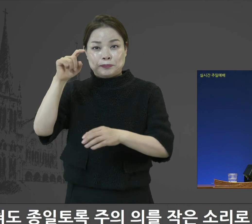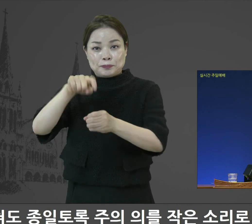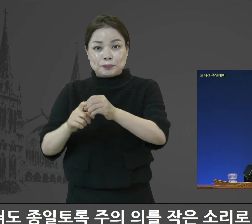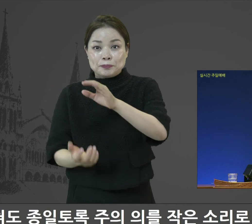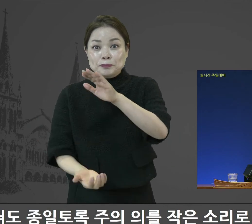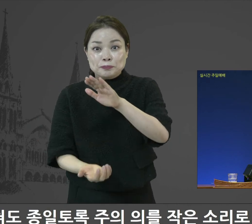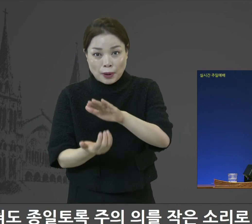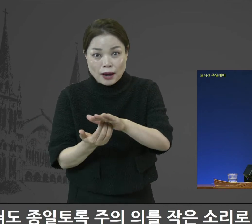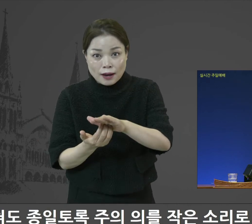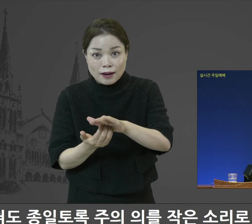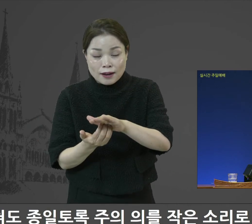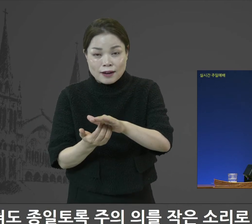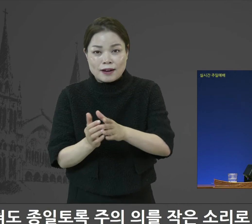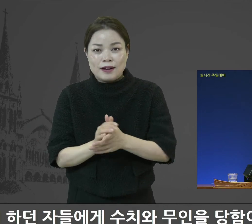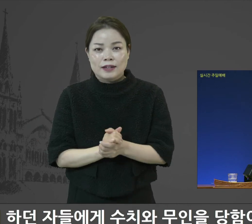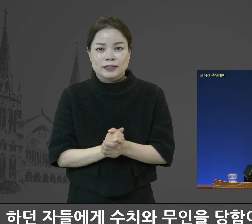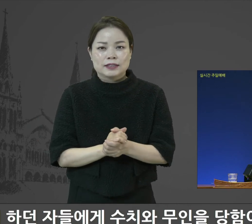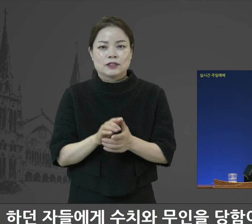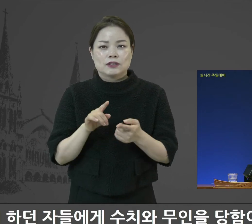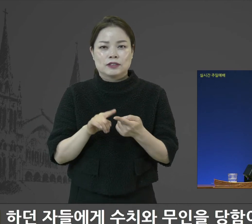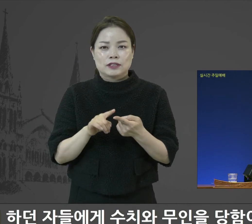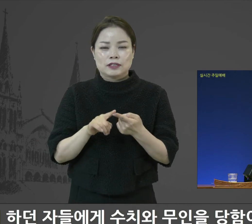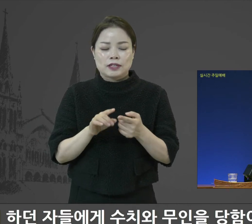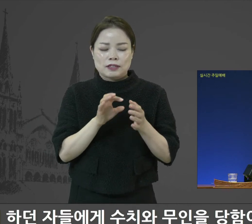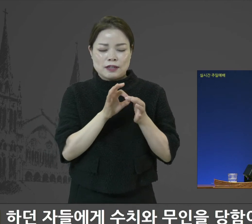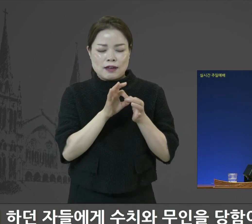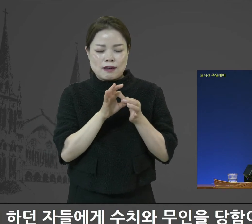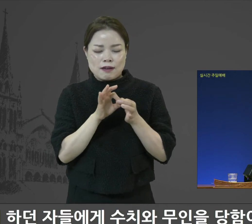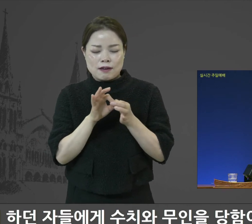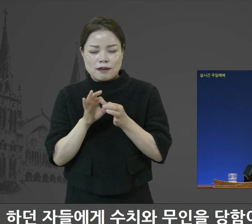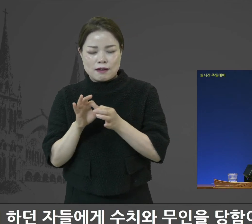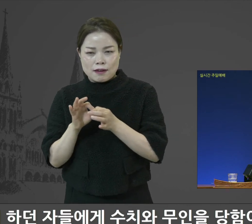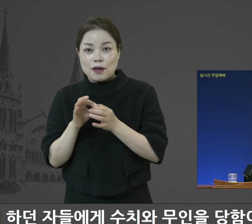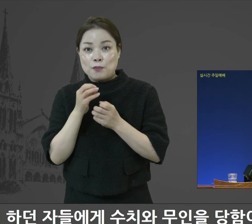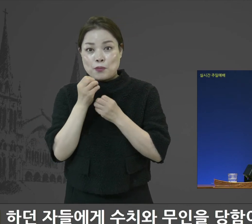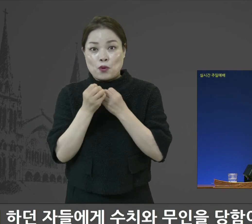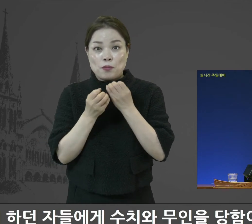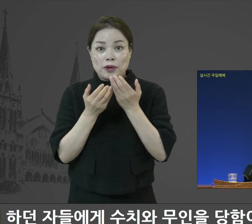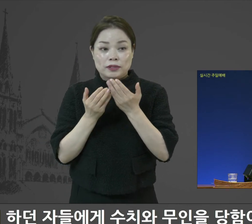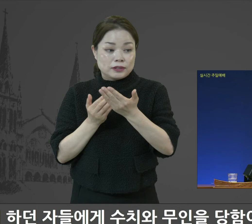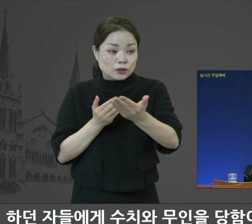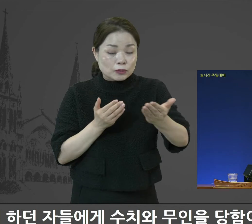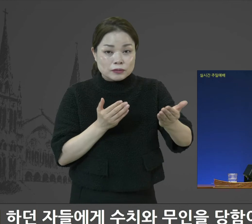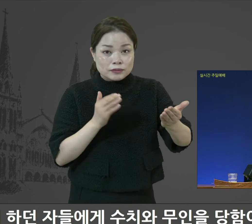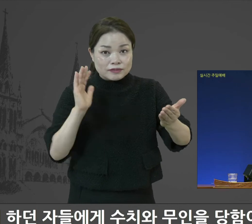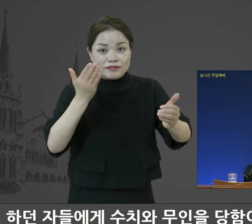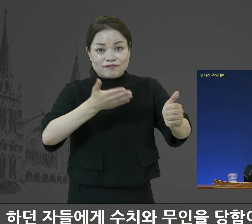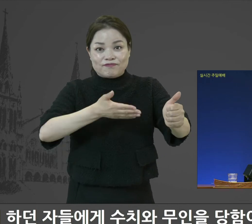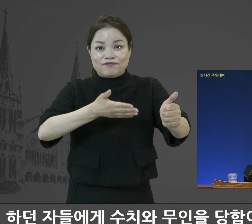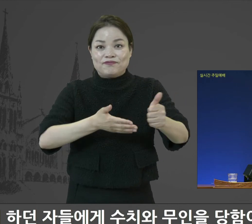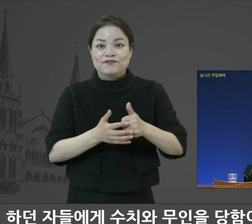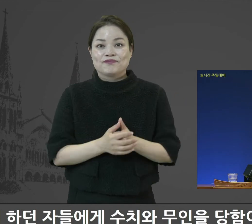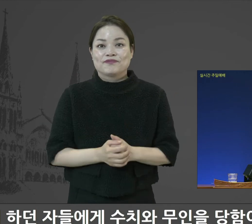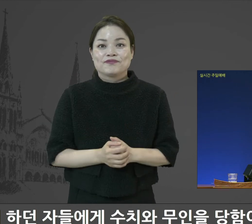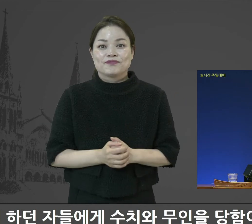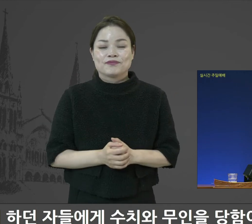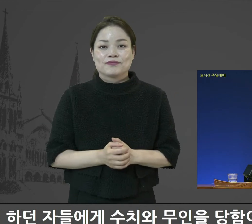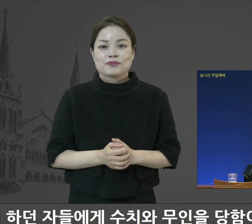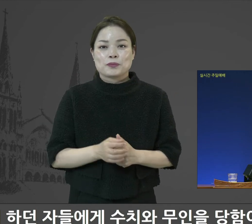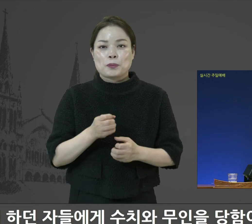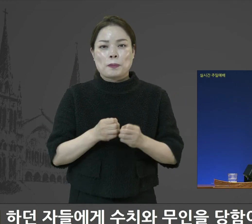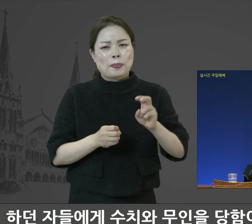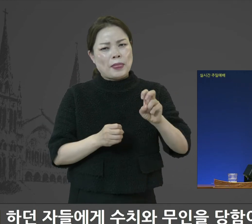나에게 큰일을 행하셨다, 이것을 계속적으로 읊조릴 수 있는 저와 여러분 되기를 소망합니다.